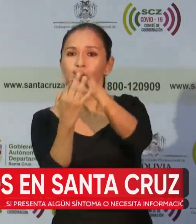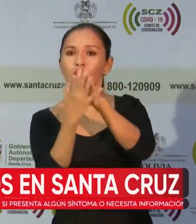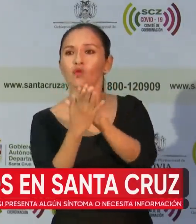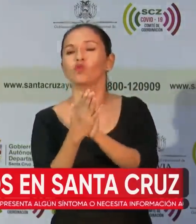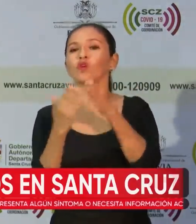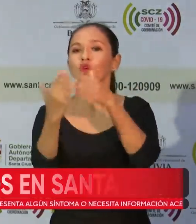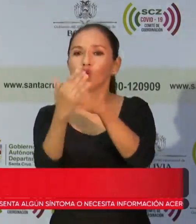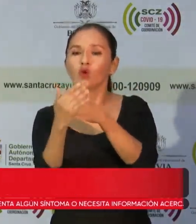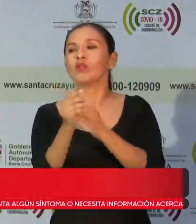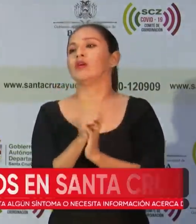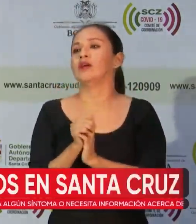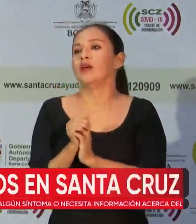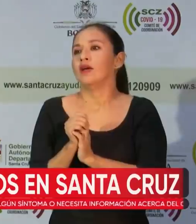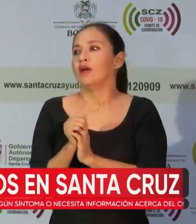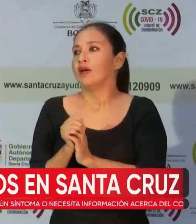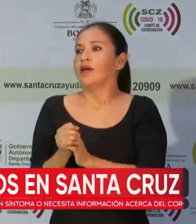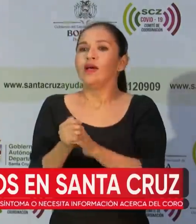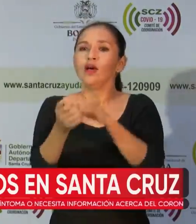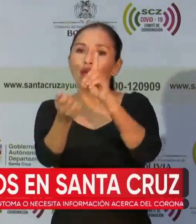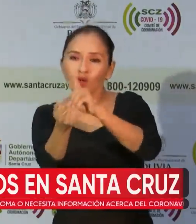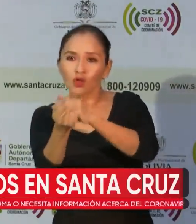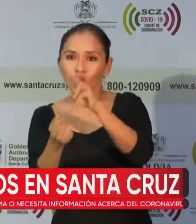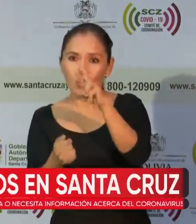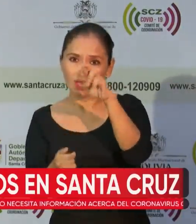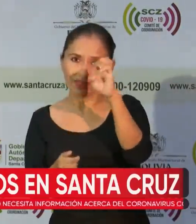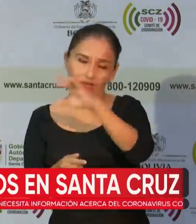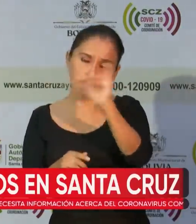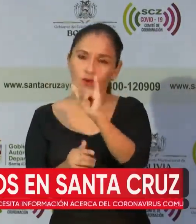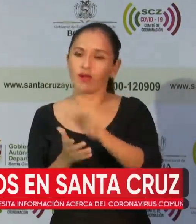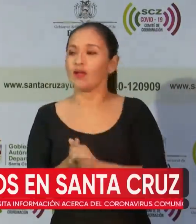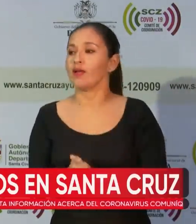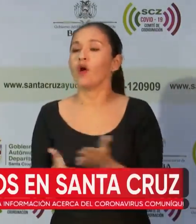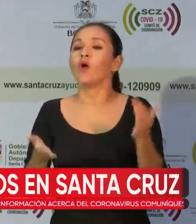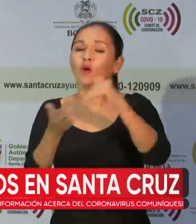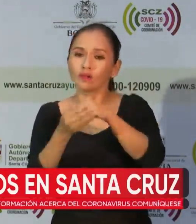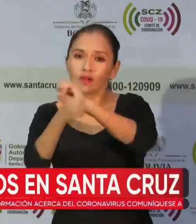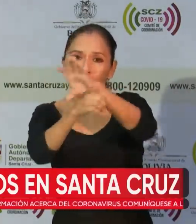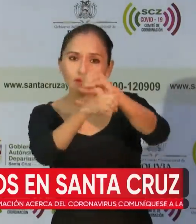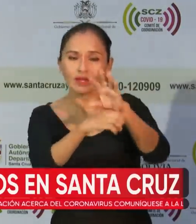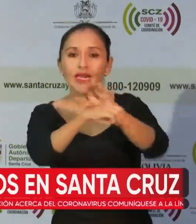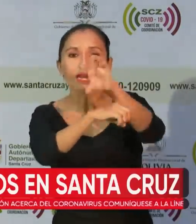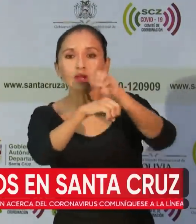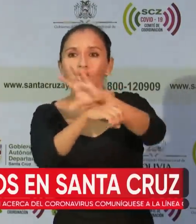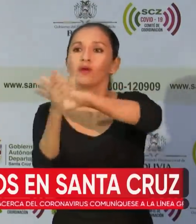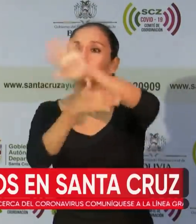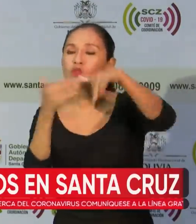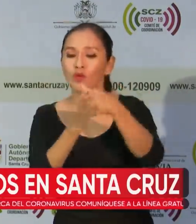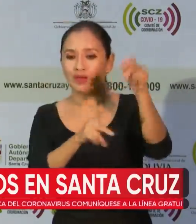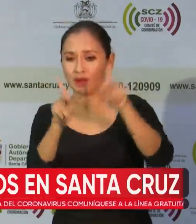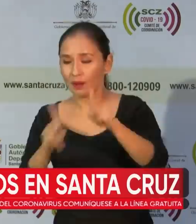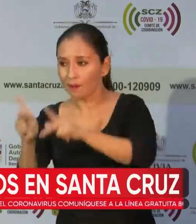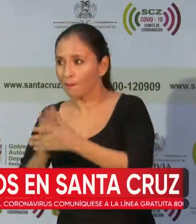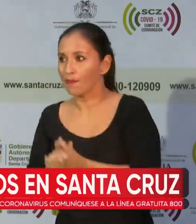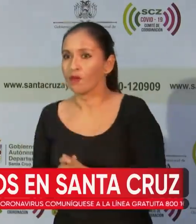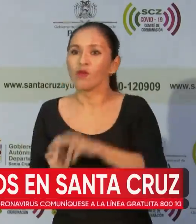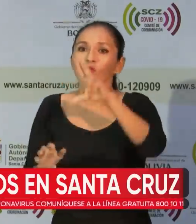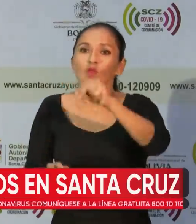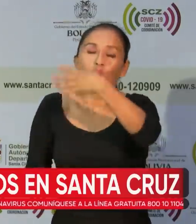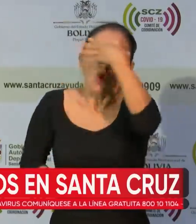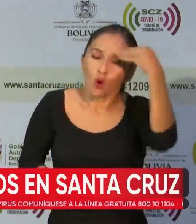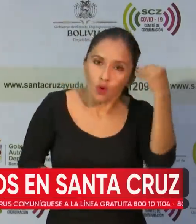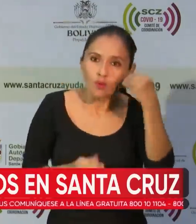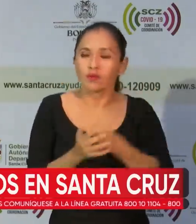el COVID-19. Finalmente, hacerles recuerdo y nuevamente la recomendación a toda la población. No olvidemos,